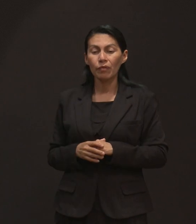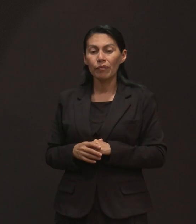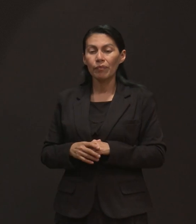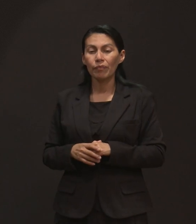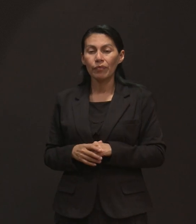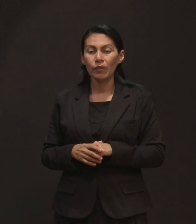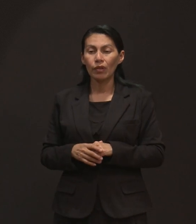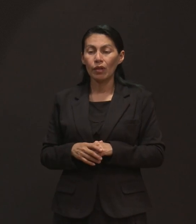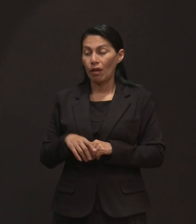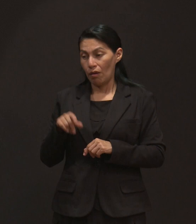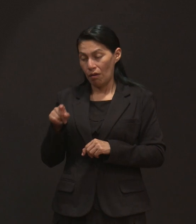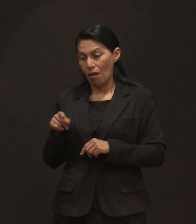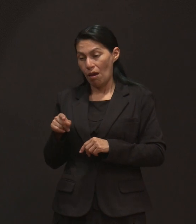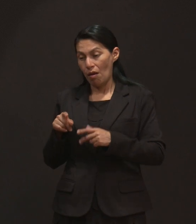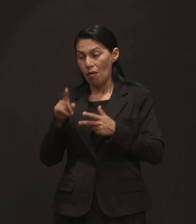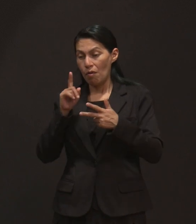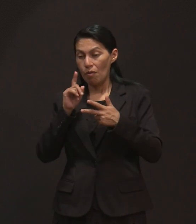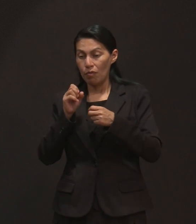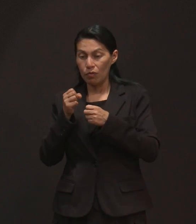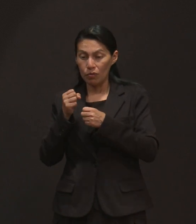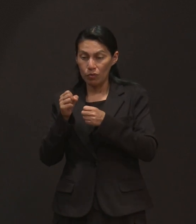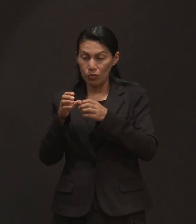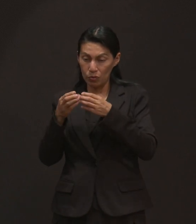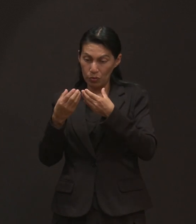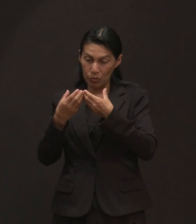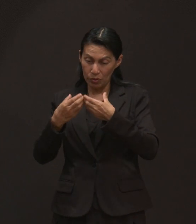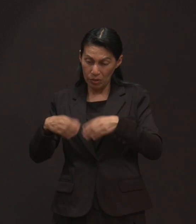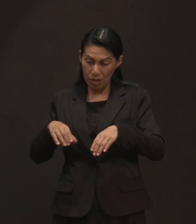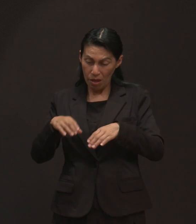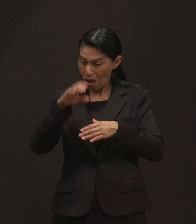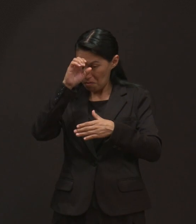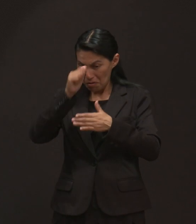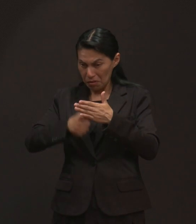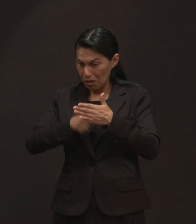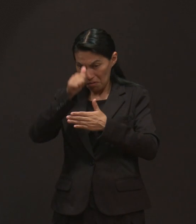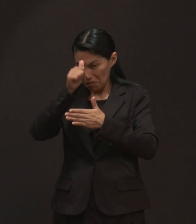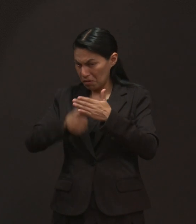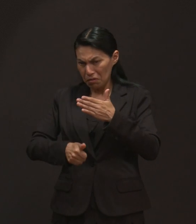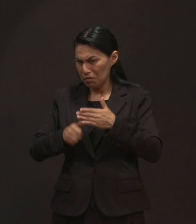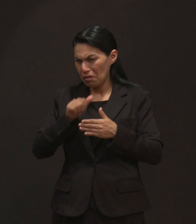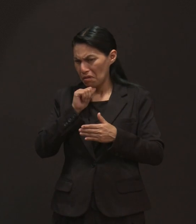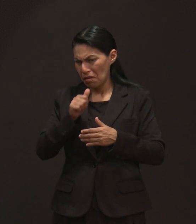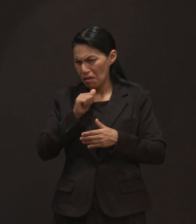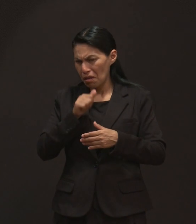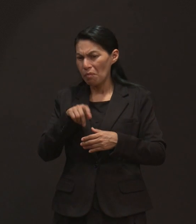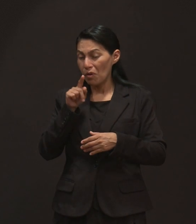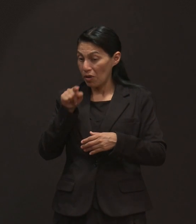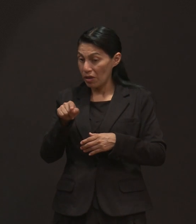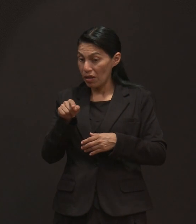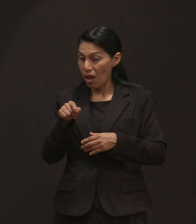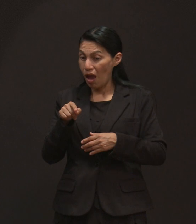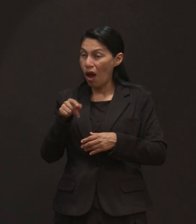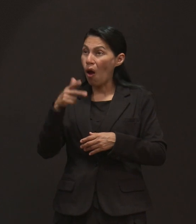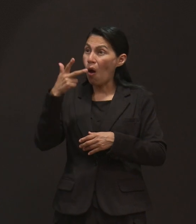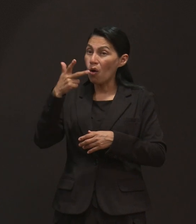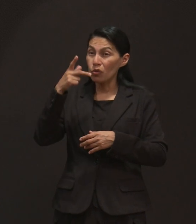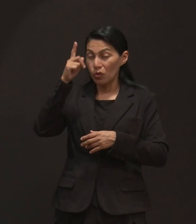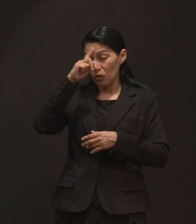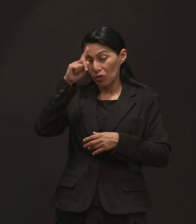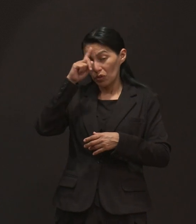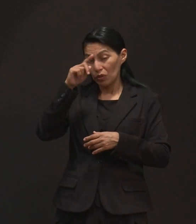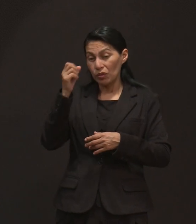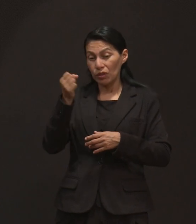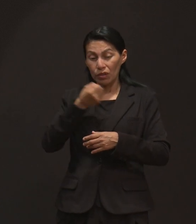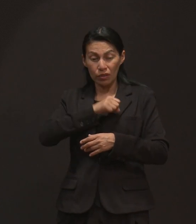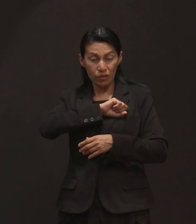bendijo al ella aceptar esos 8 recursos que Dios nos los ha dado.